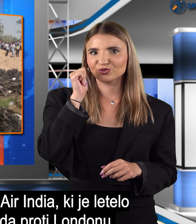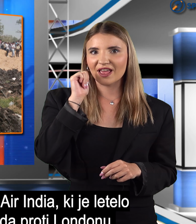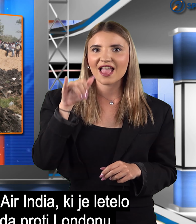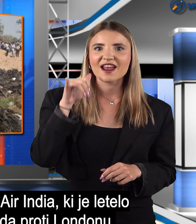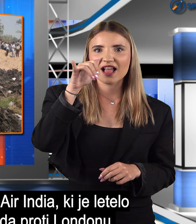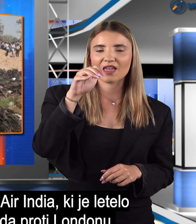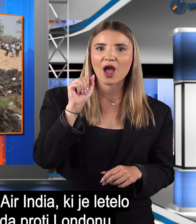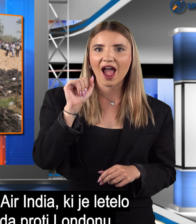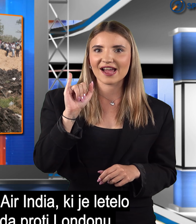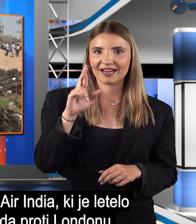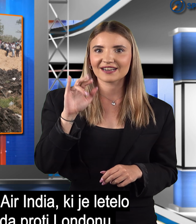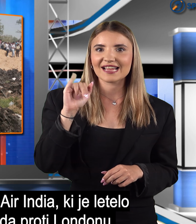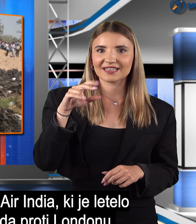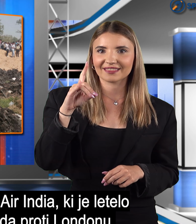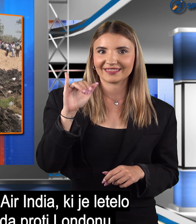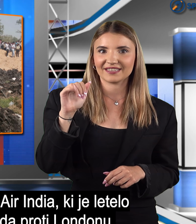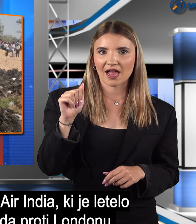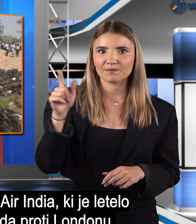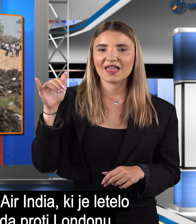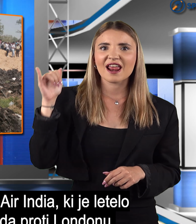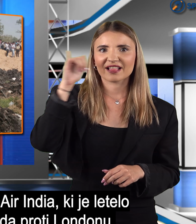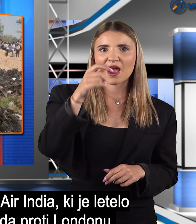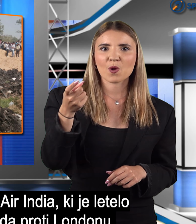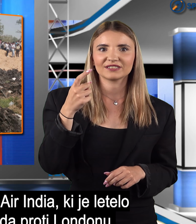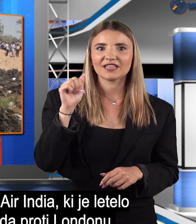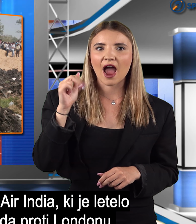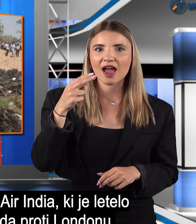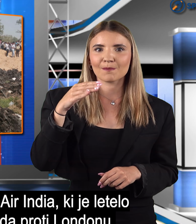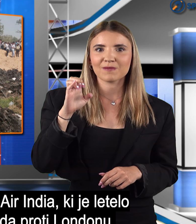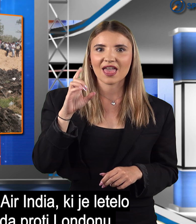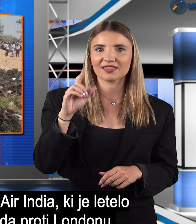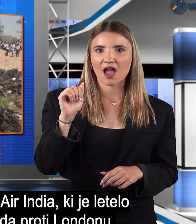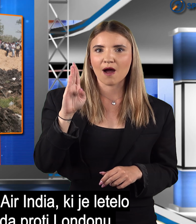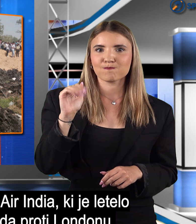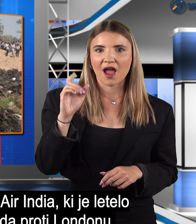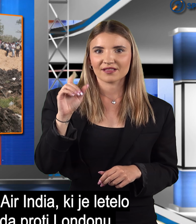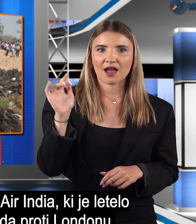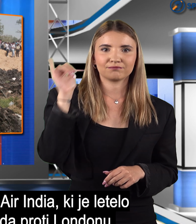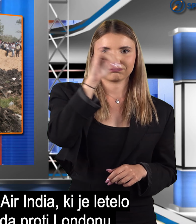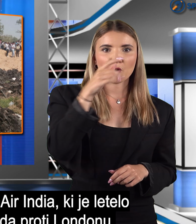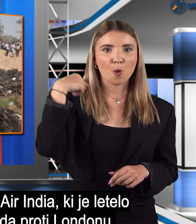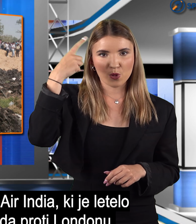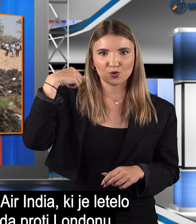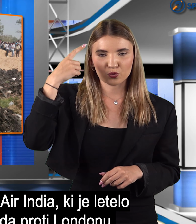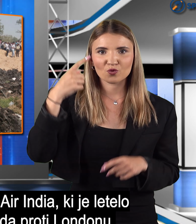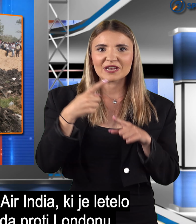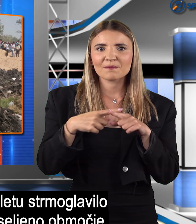Včeraj je letalo Air India, ki je letelo iz Ahmedabada proti Londonu, kmalu po vzletu strmoglavilo na